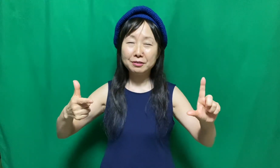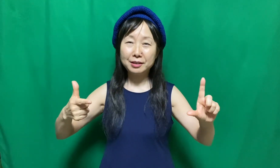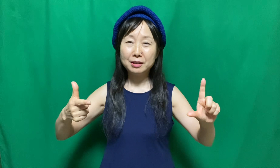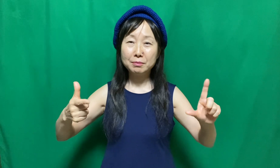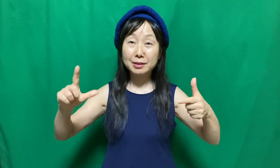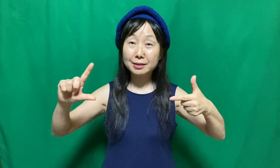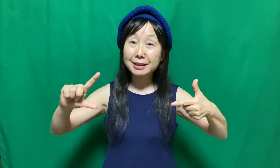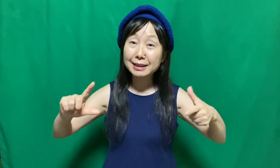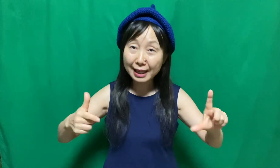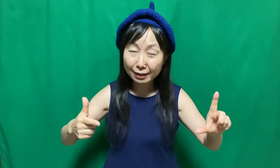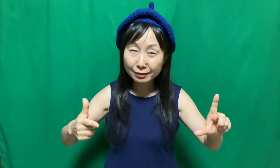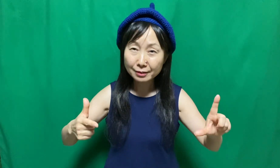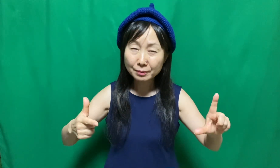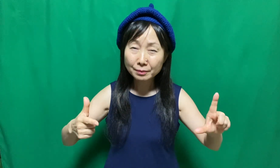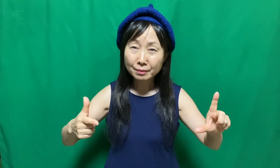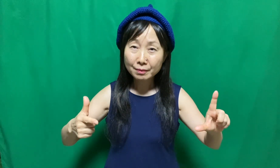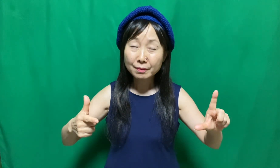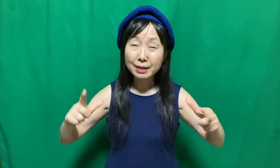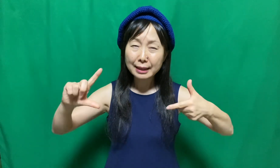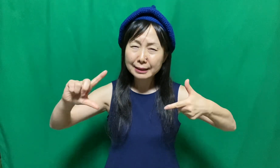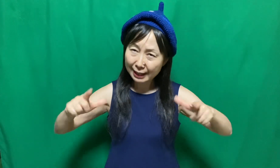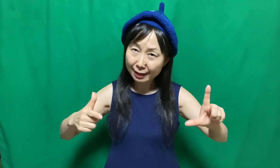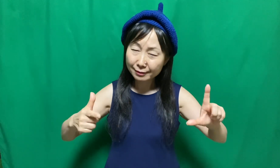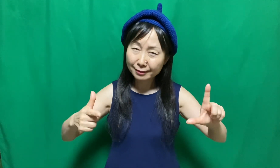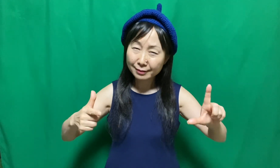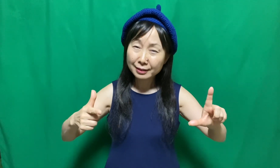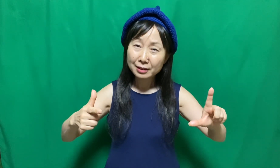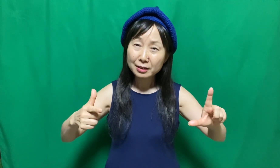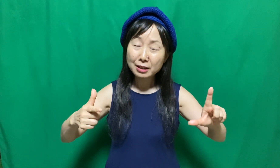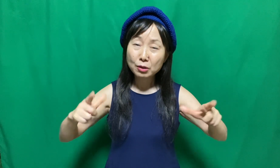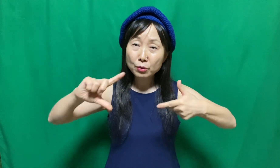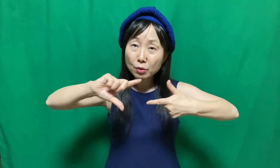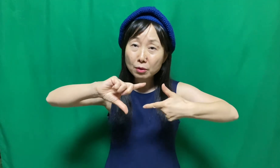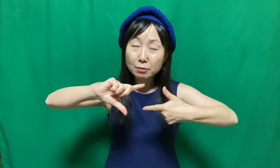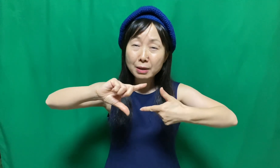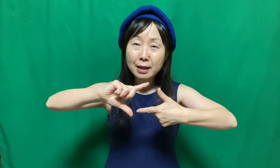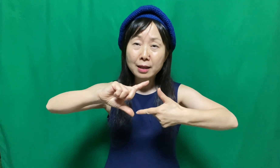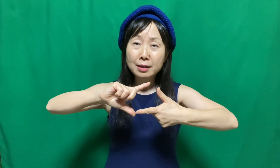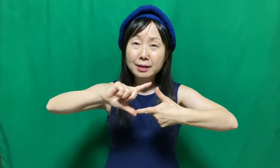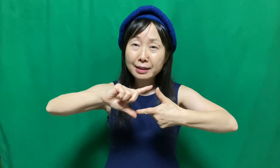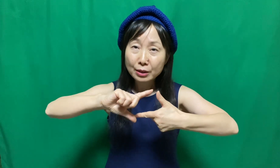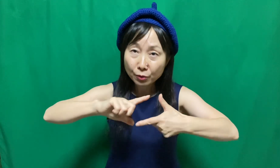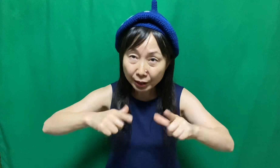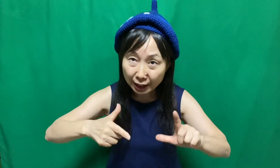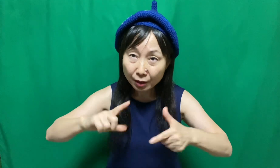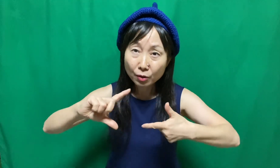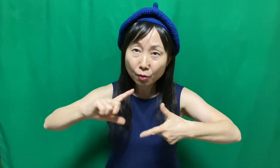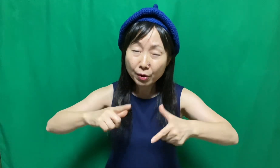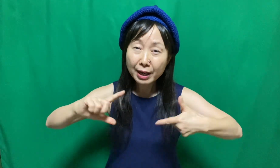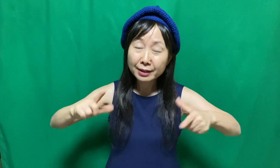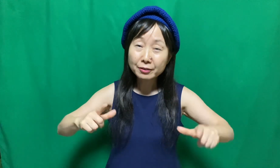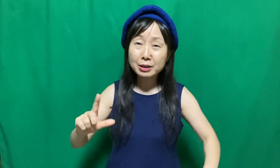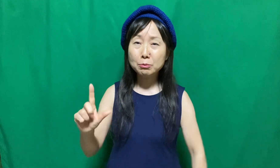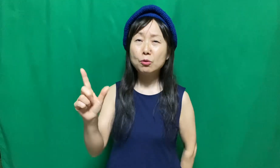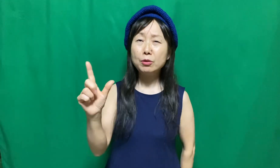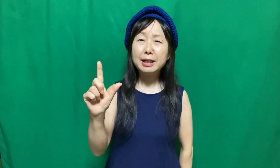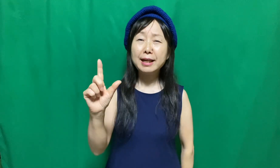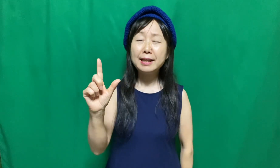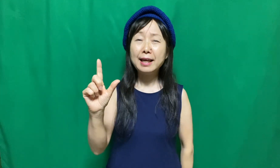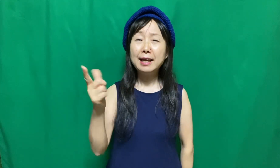になります。違う。ね、違う。で、この、まあ、丁寧にこうやらなくても、ここだけで、